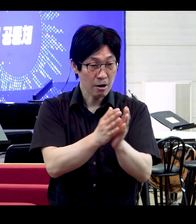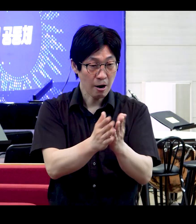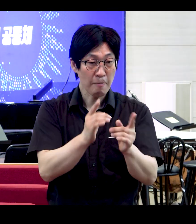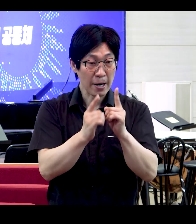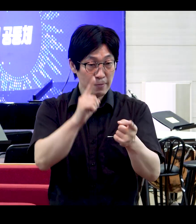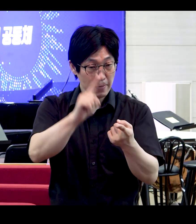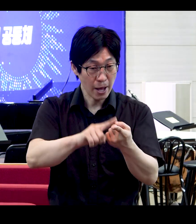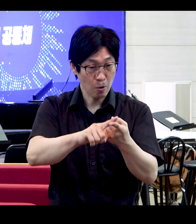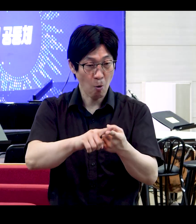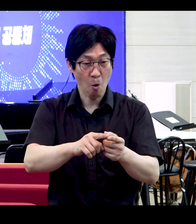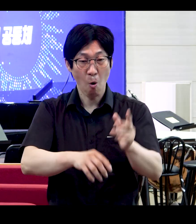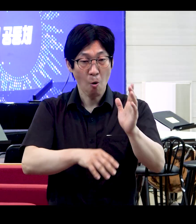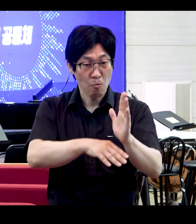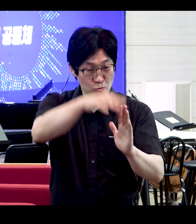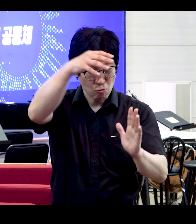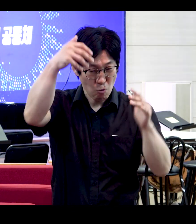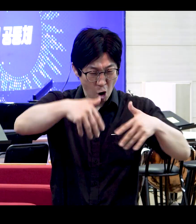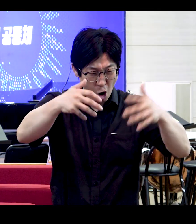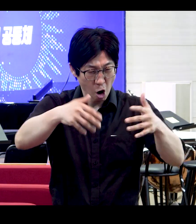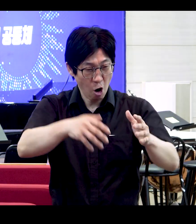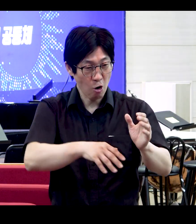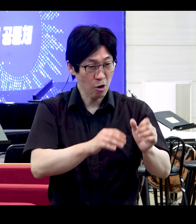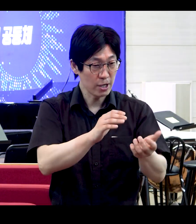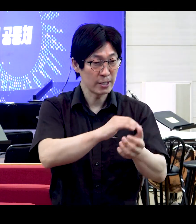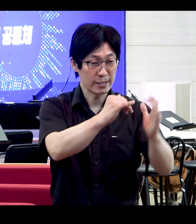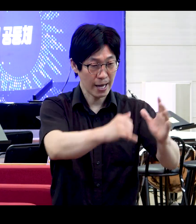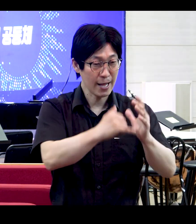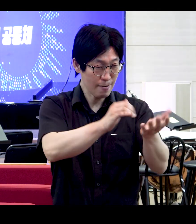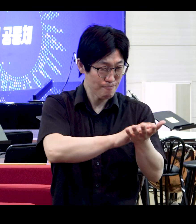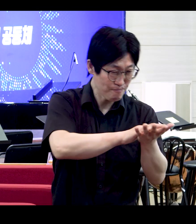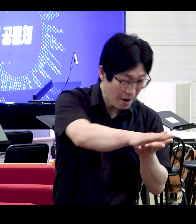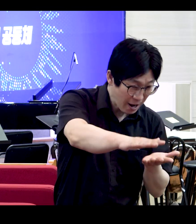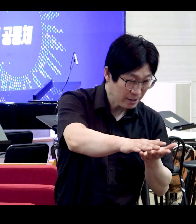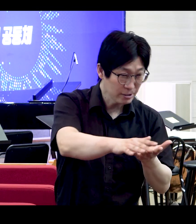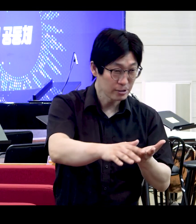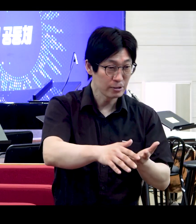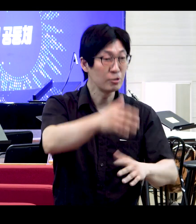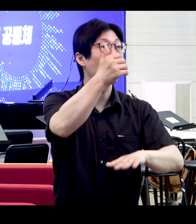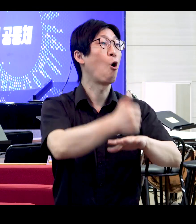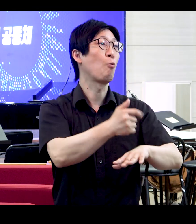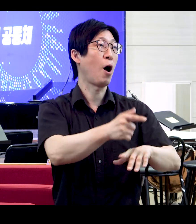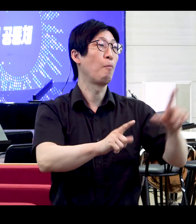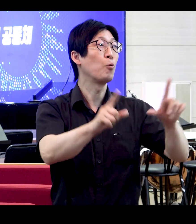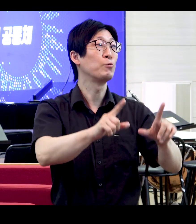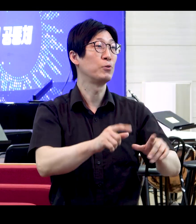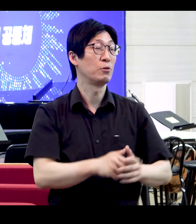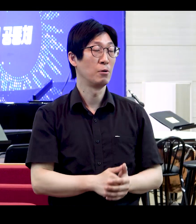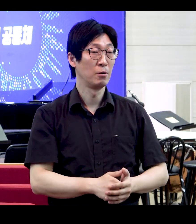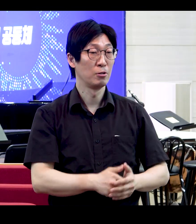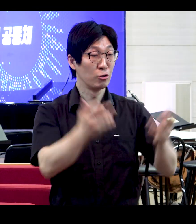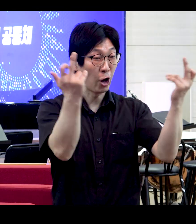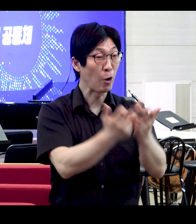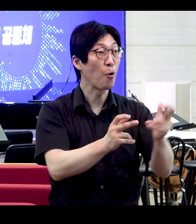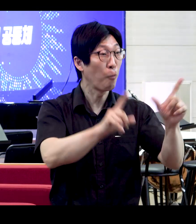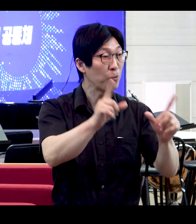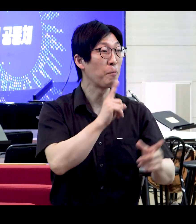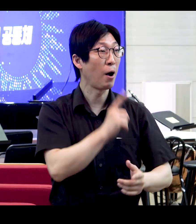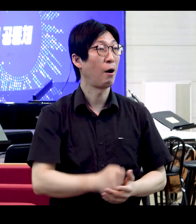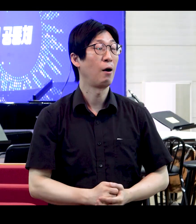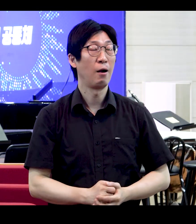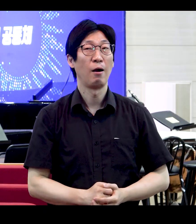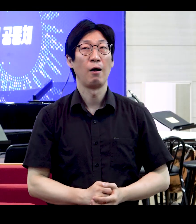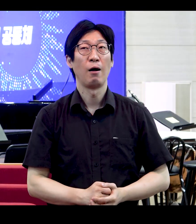있었다는 것을 증거하고 있다는 거예요. 그러니까 이 그랜드 캐년을 통해서 캐년이 말하는 게 뭐냐? 하나님